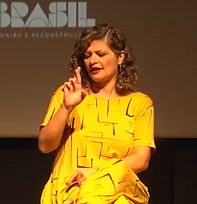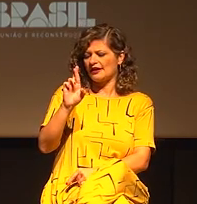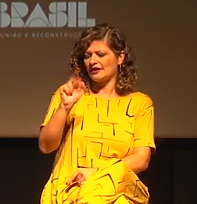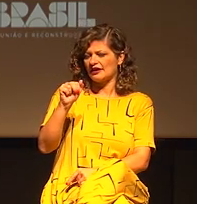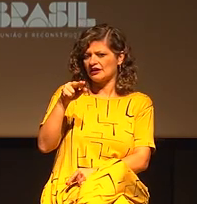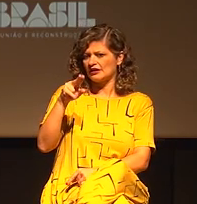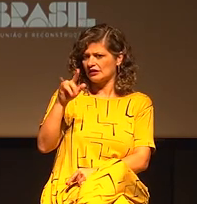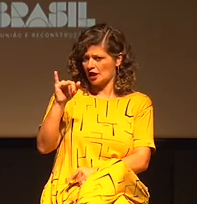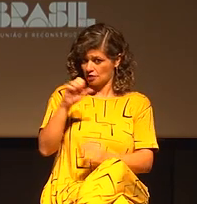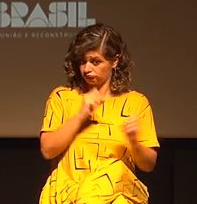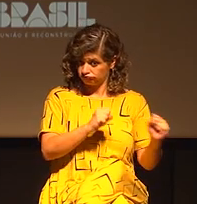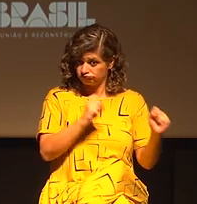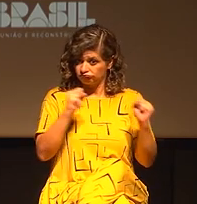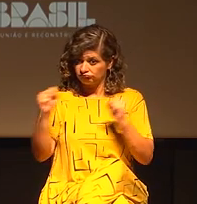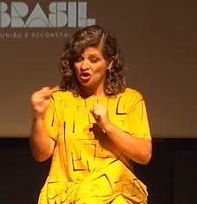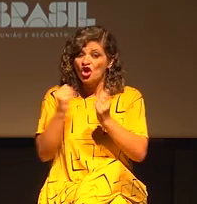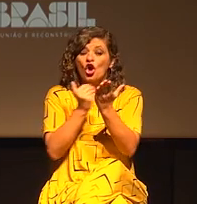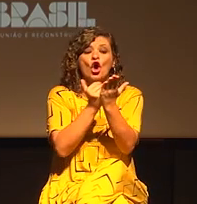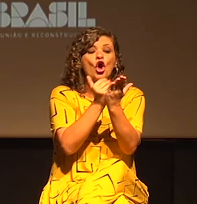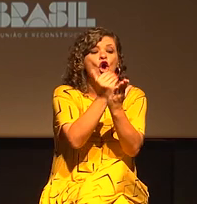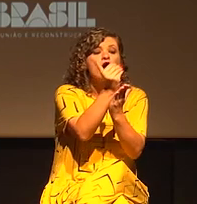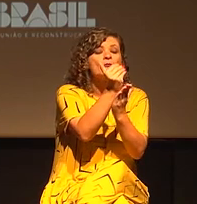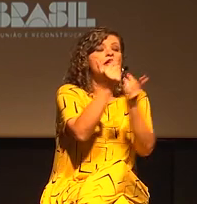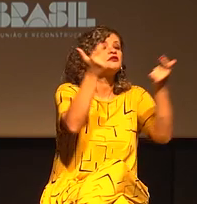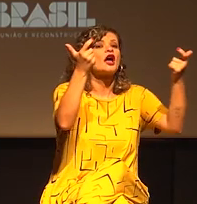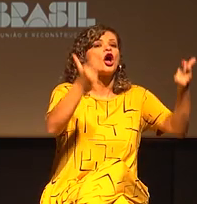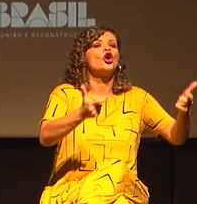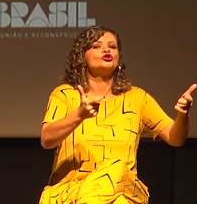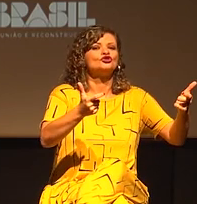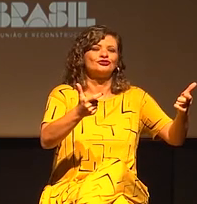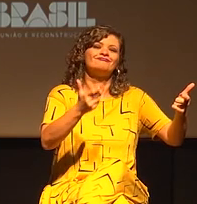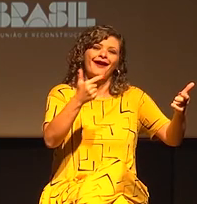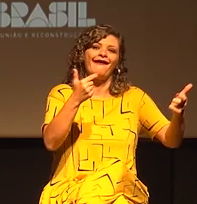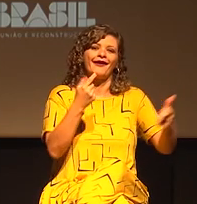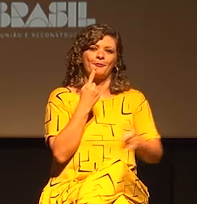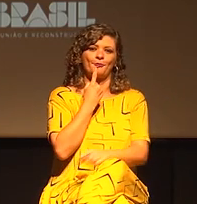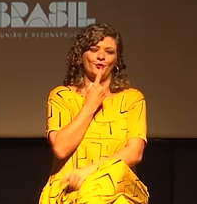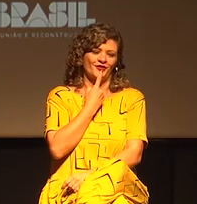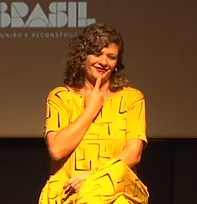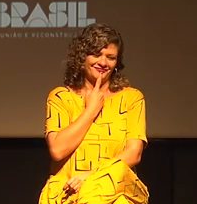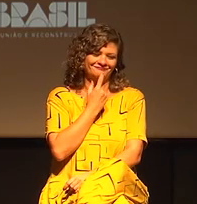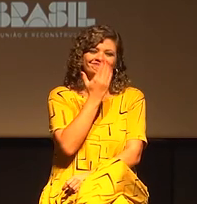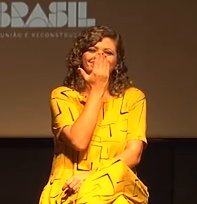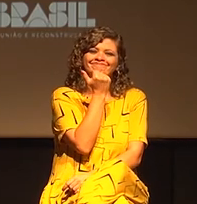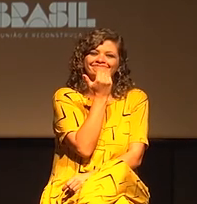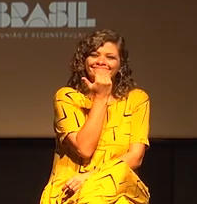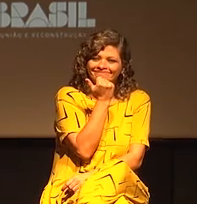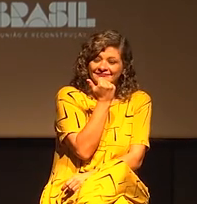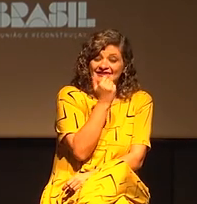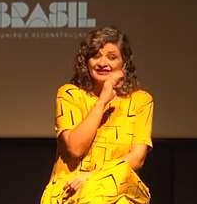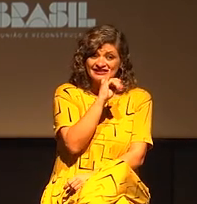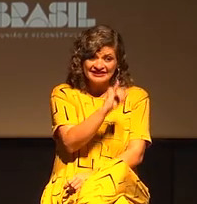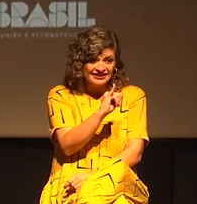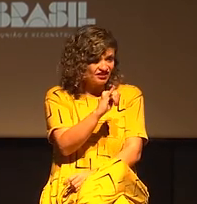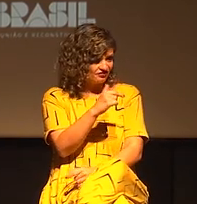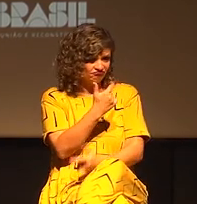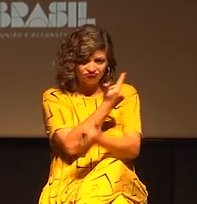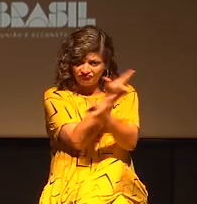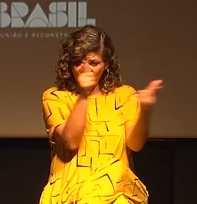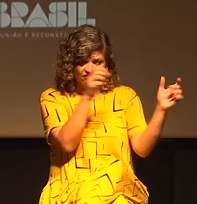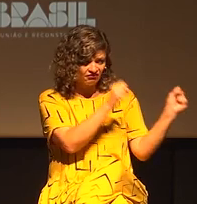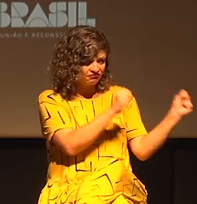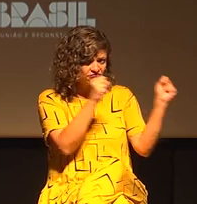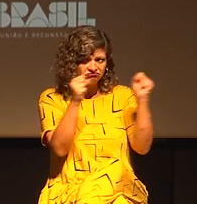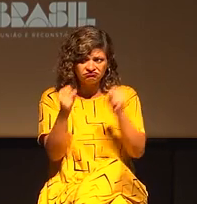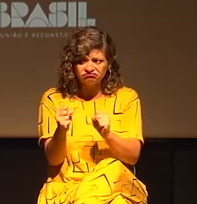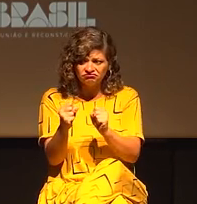é um pouco isso né a gente eh se a gente não tem uma soberania alimentar e vive na insegurança como é que a gente